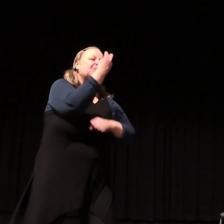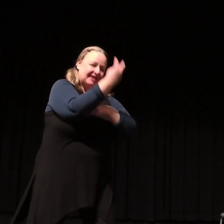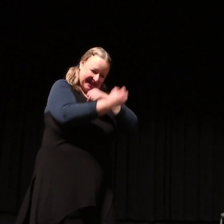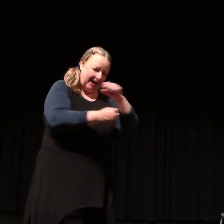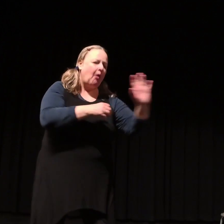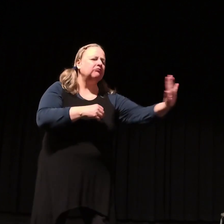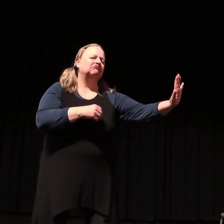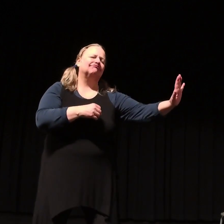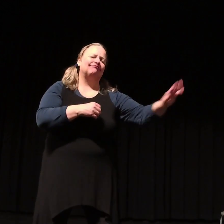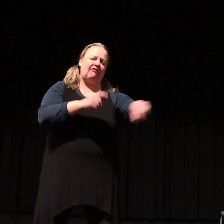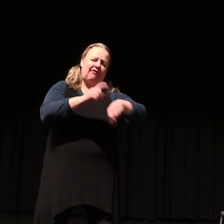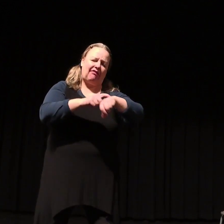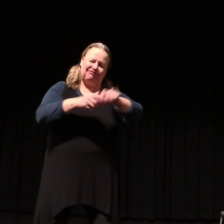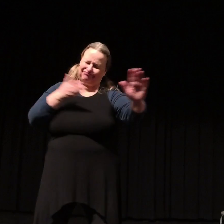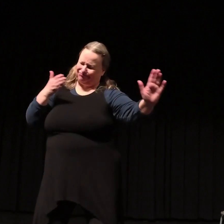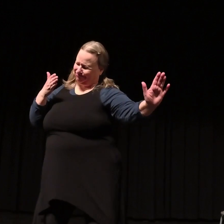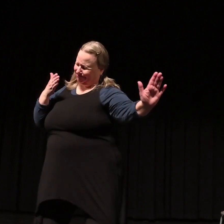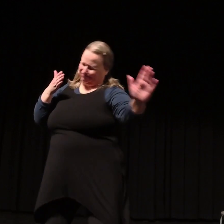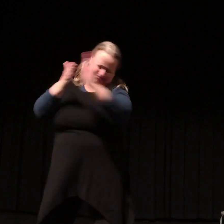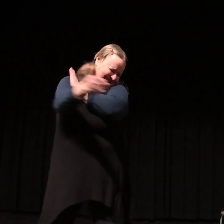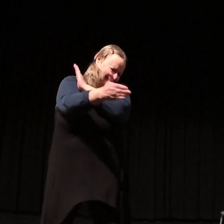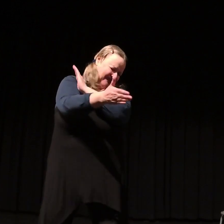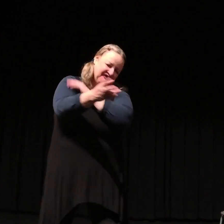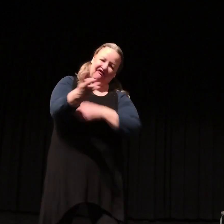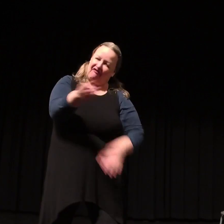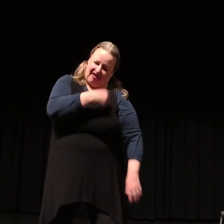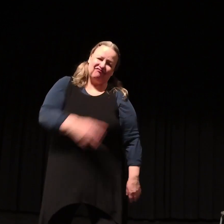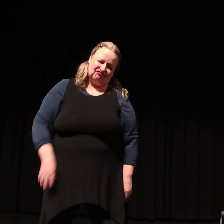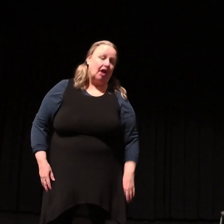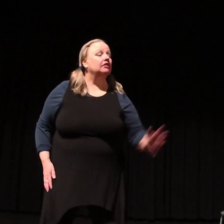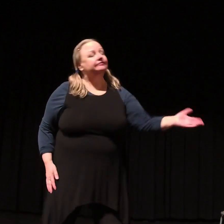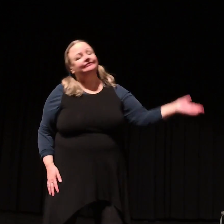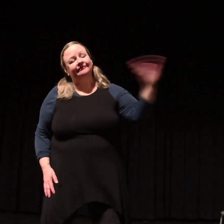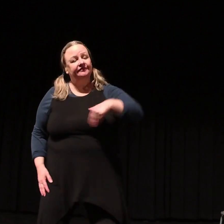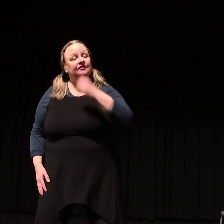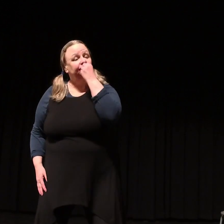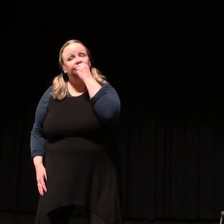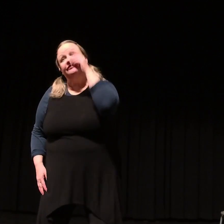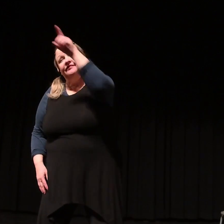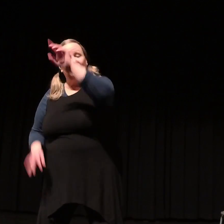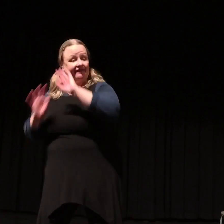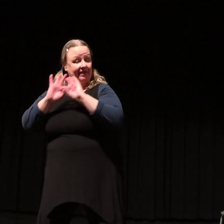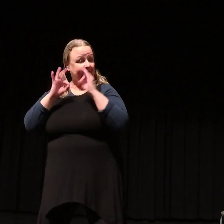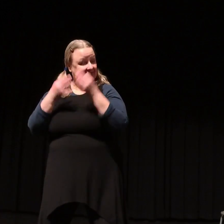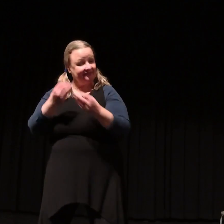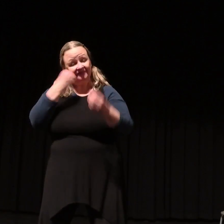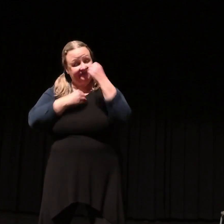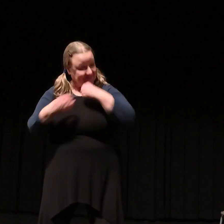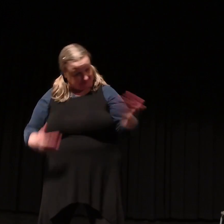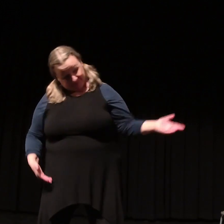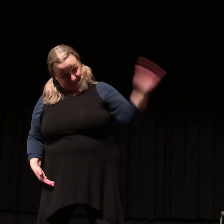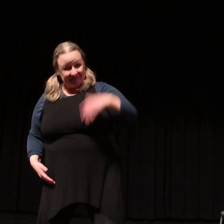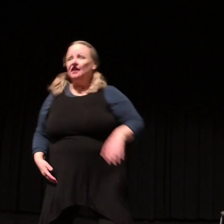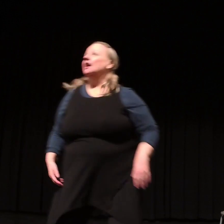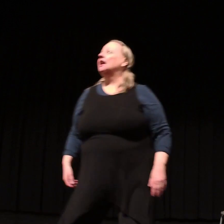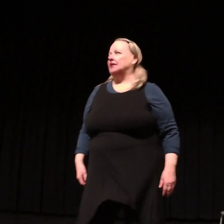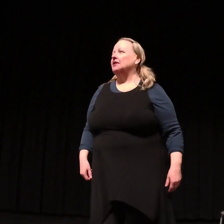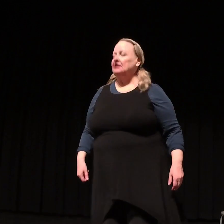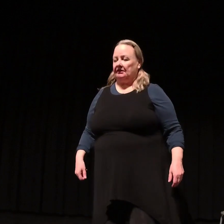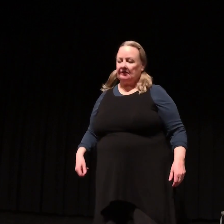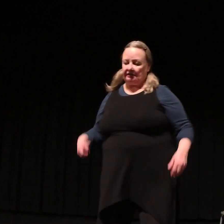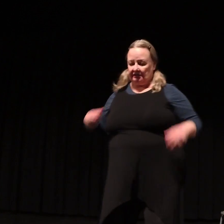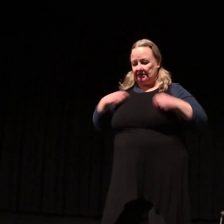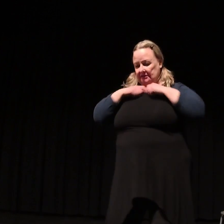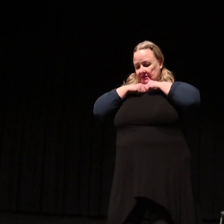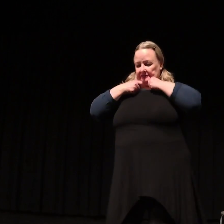12 ans. Oui, c'est ça, ma grande. Il te reste 12 ans. Le temps va passer très rapidement. Là. Le temps va filer. Là. On va aller souper avec la